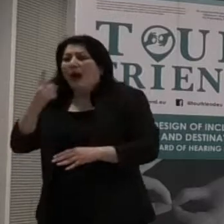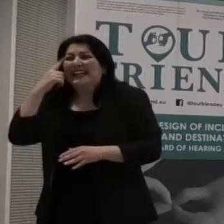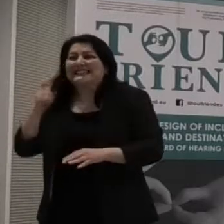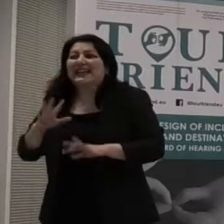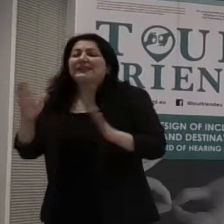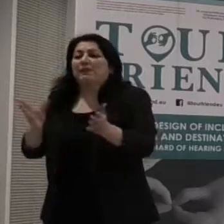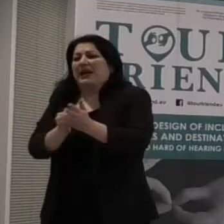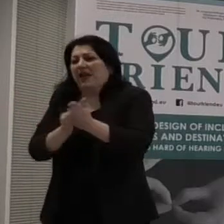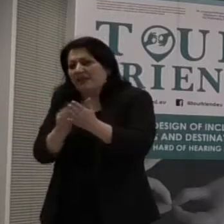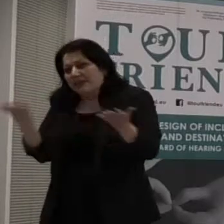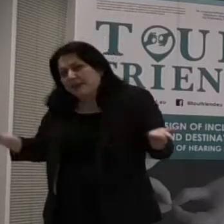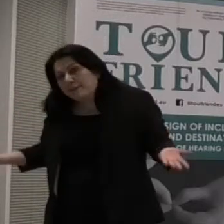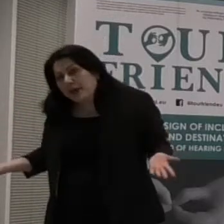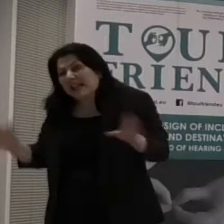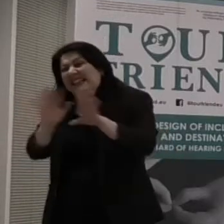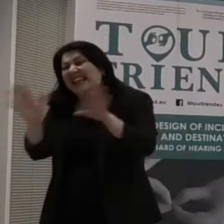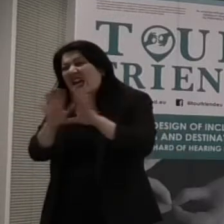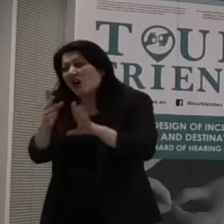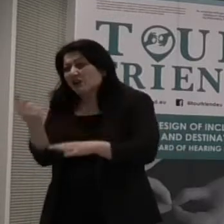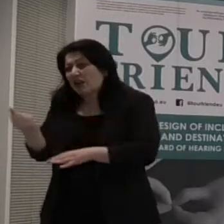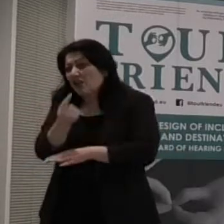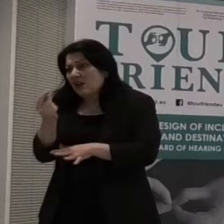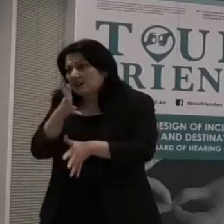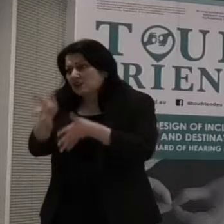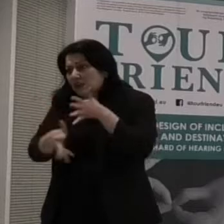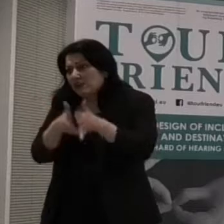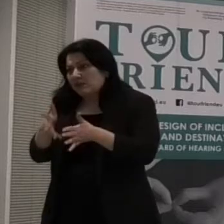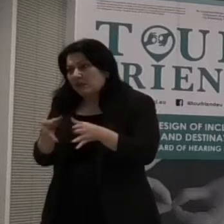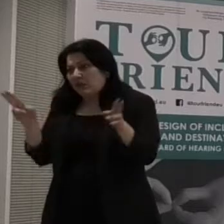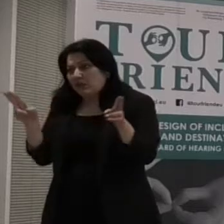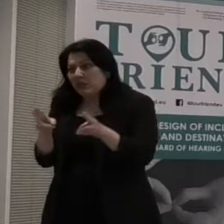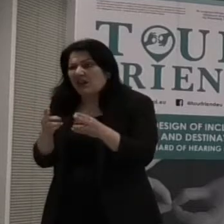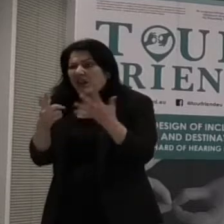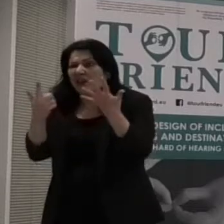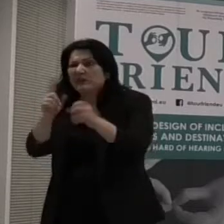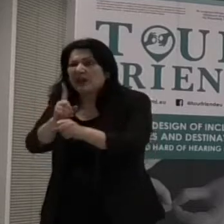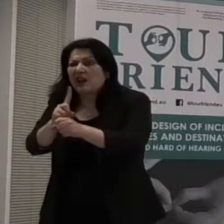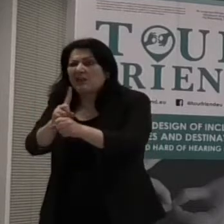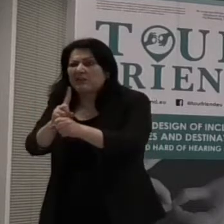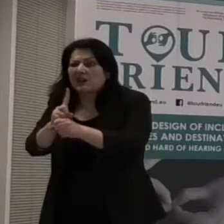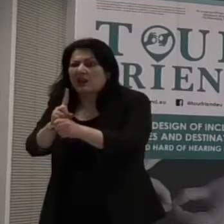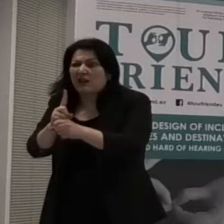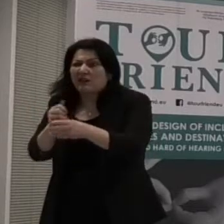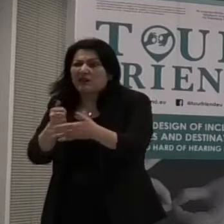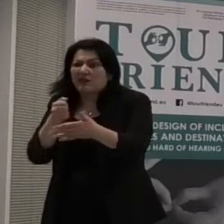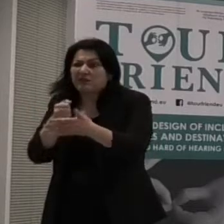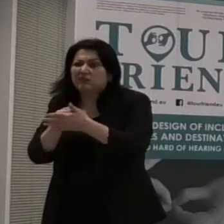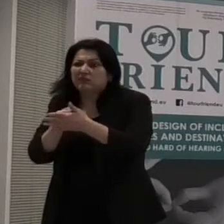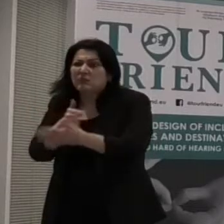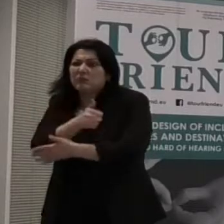δελτίο ειδήσεων στην νοηματική είναι μόνο 7 λεπτά, Και σε αυτά τα 7 λεπτά ένας